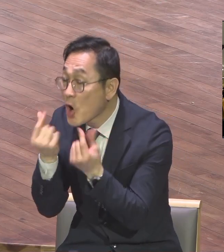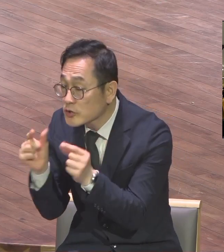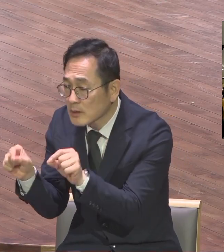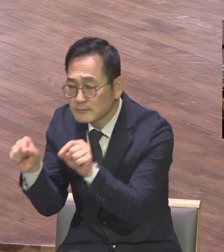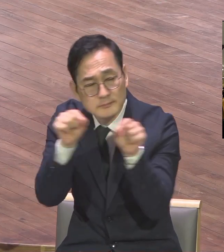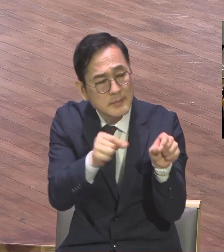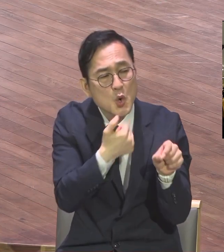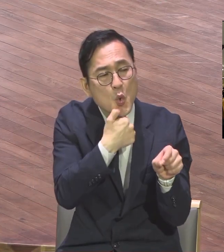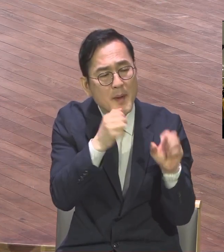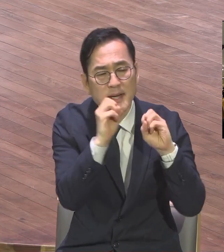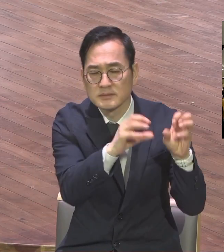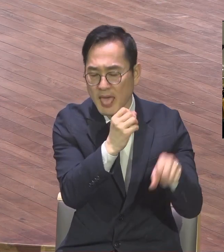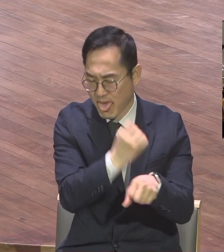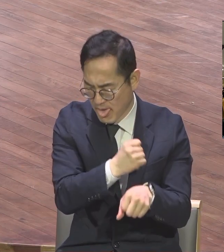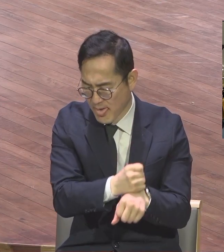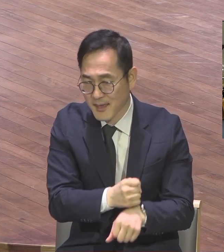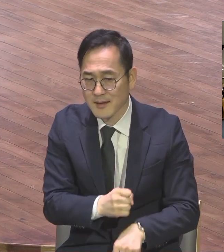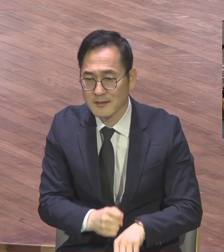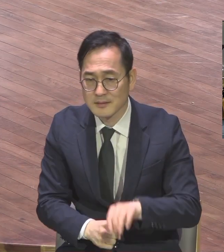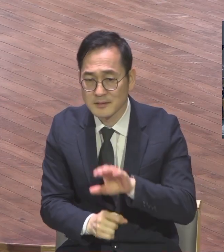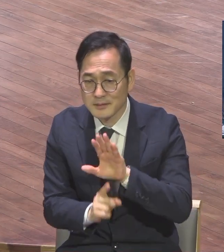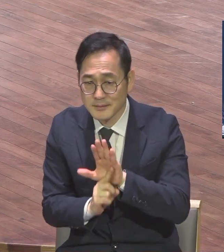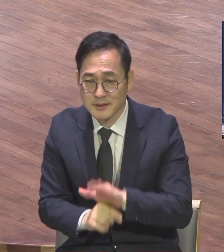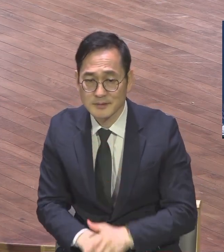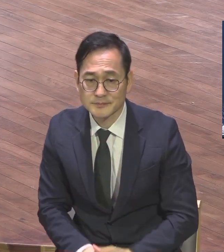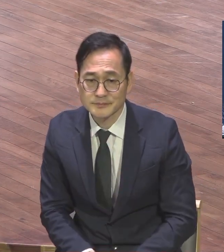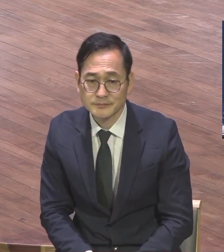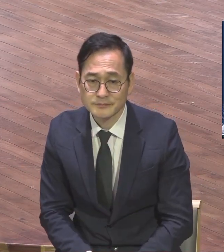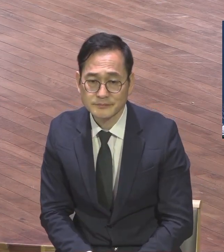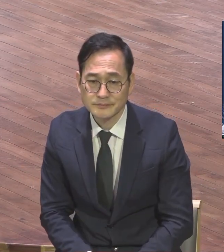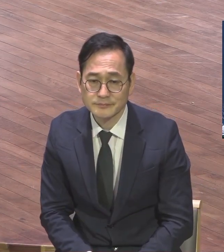하리라. 하나님의 말씀을 받습니다.